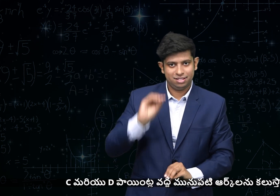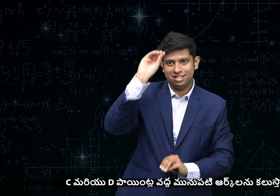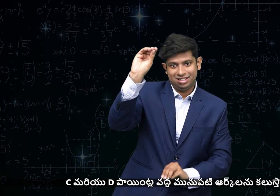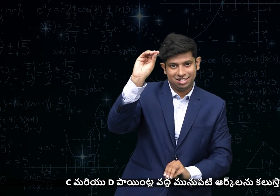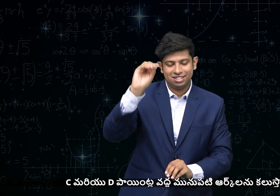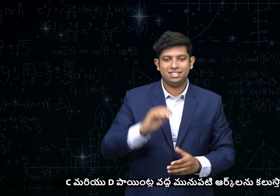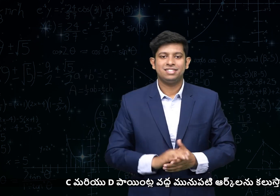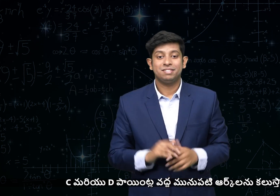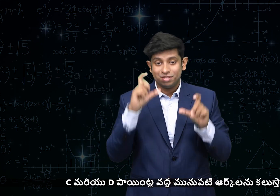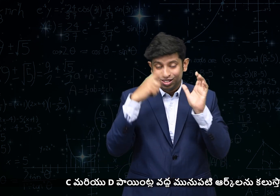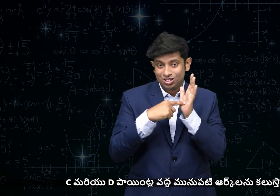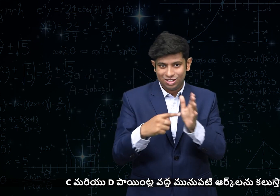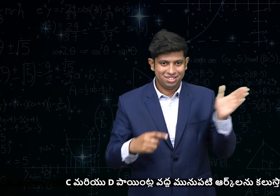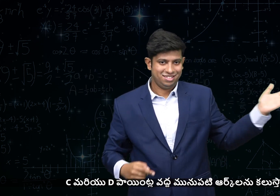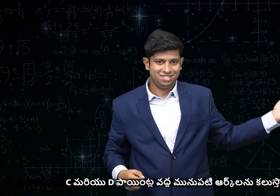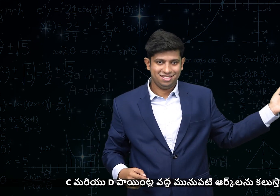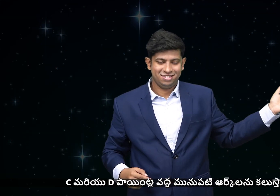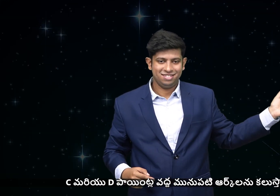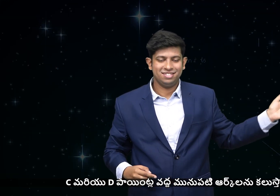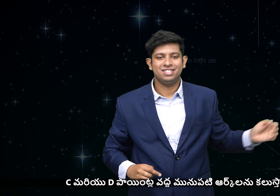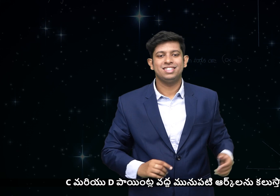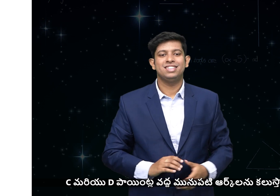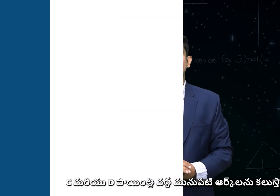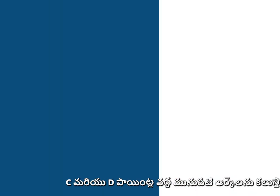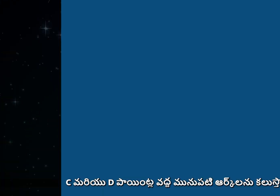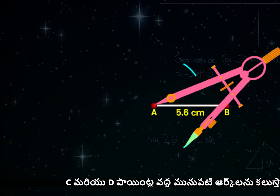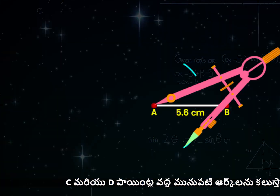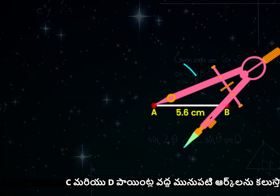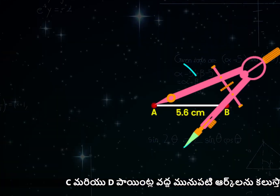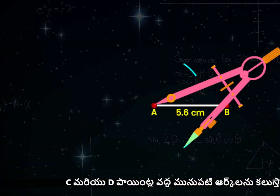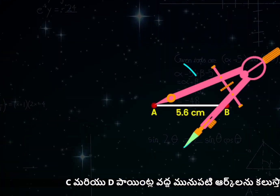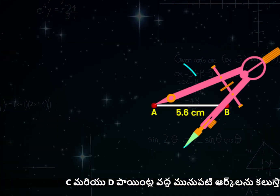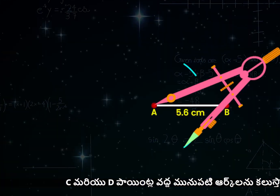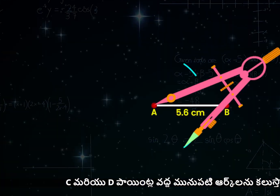మరియు డి పాయింట్ల వద్ద మునుపటి ఆర్కులను కలుస్తాయి.